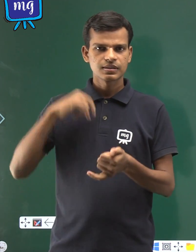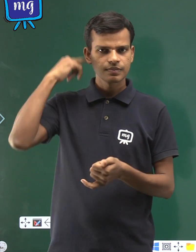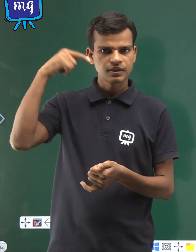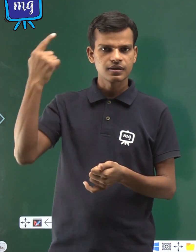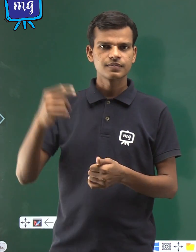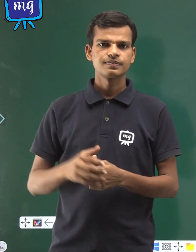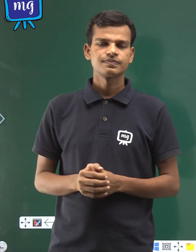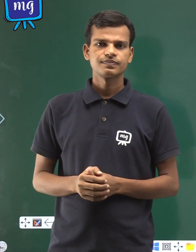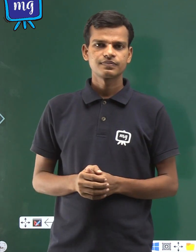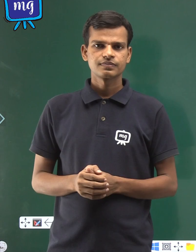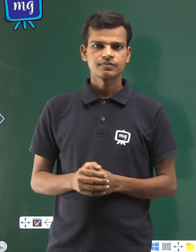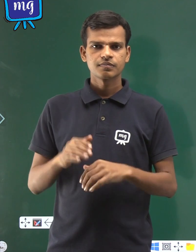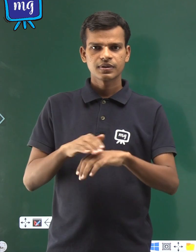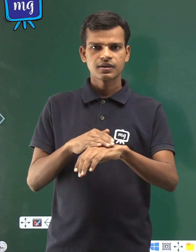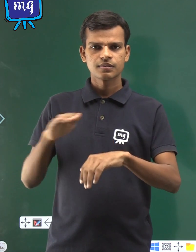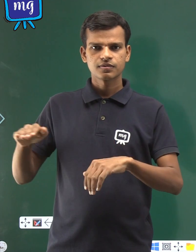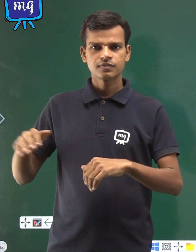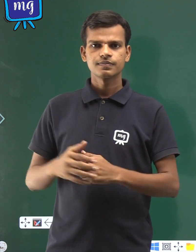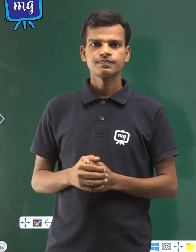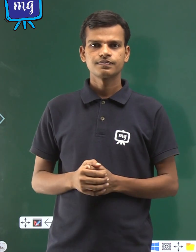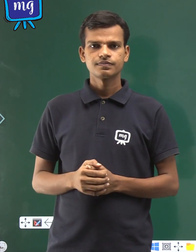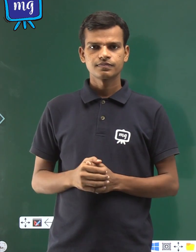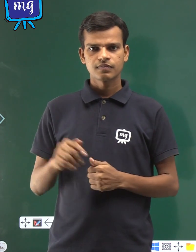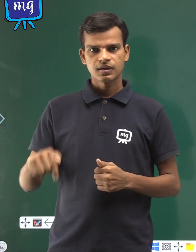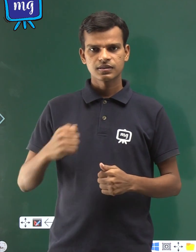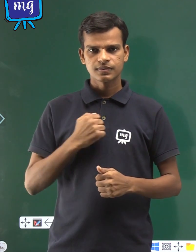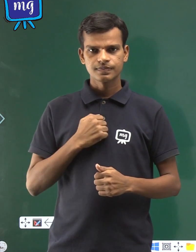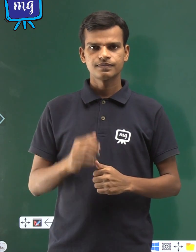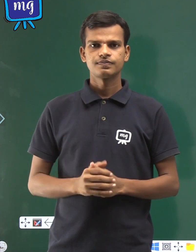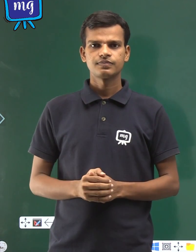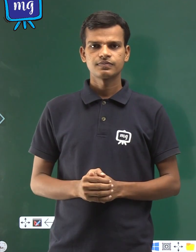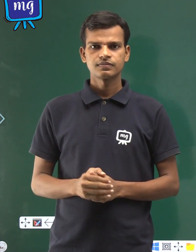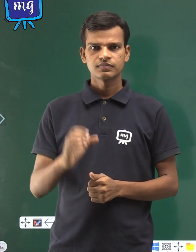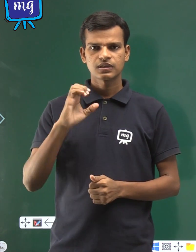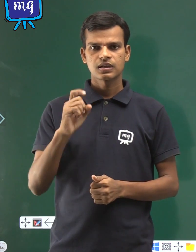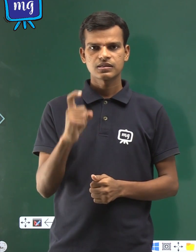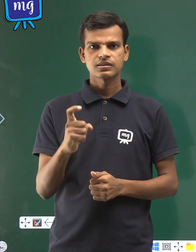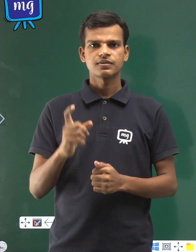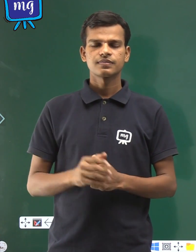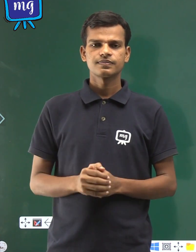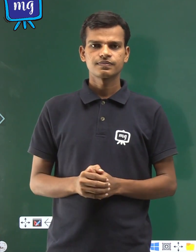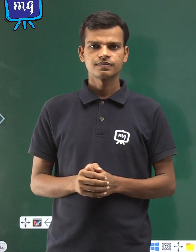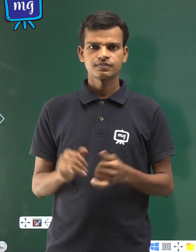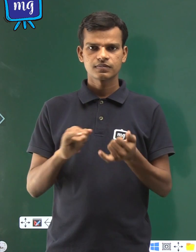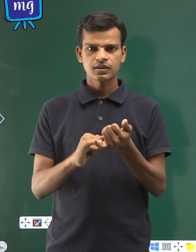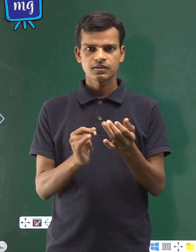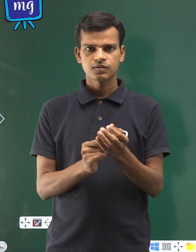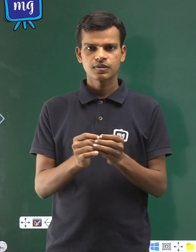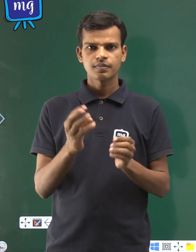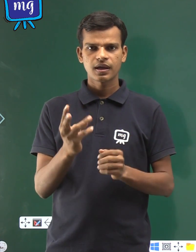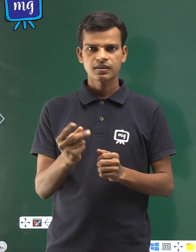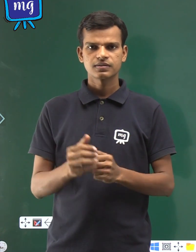पांडे। प्यारे बच्चों, आज हम क्लास 7 सब्जेक्ट